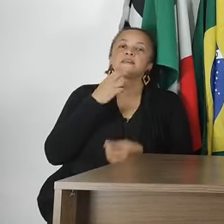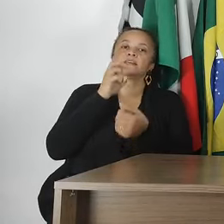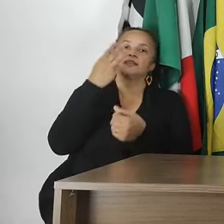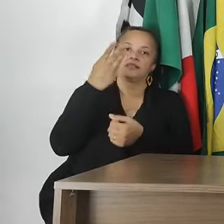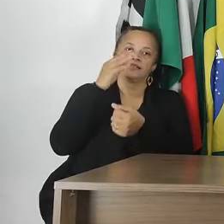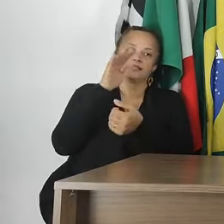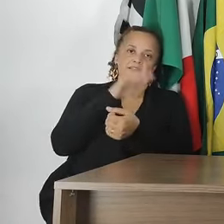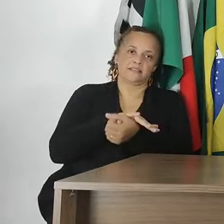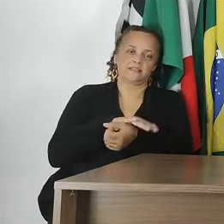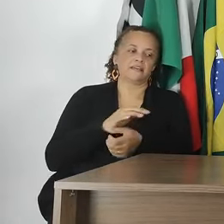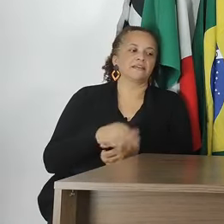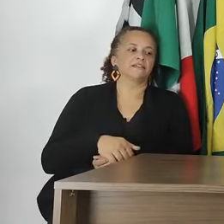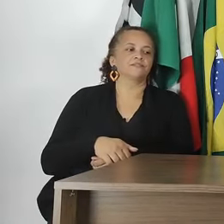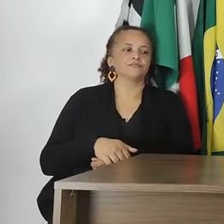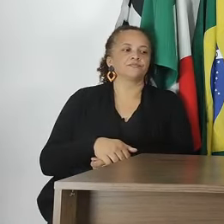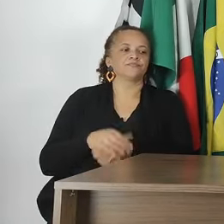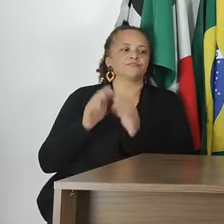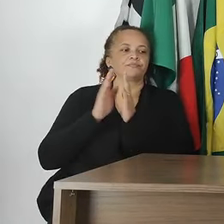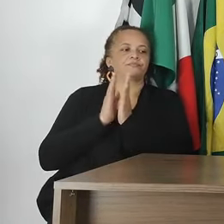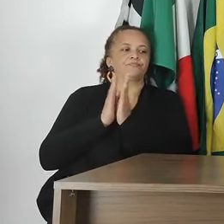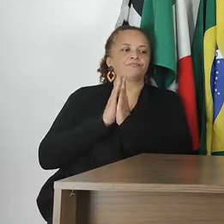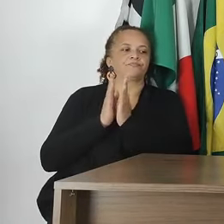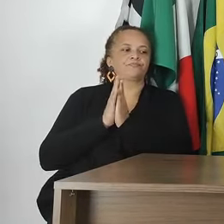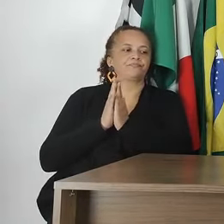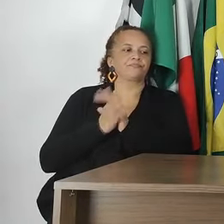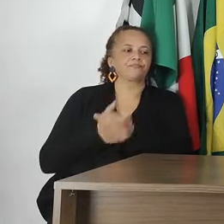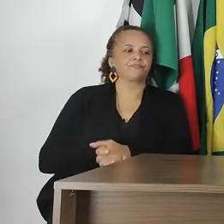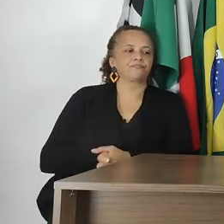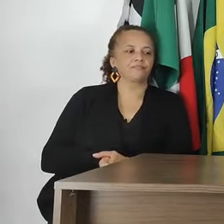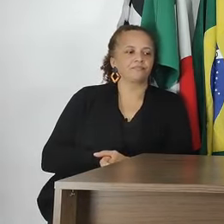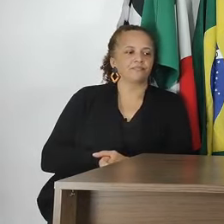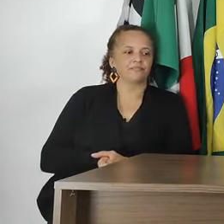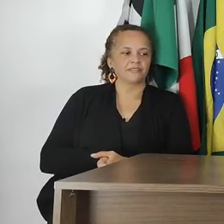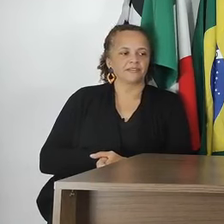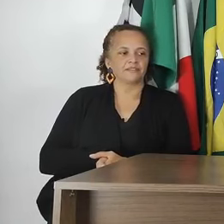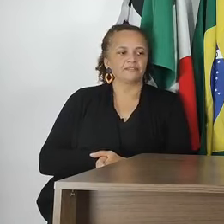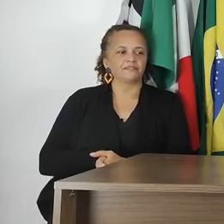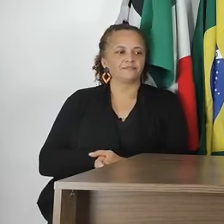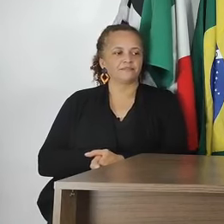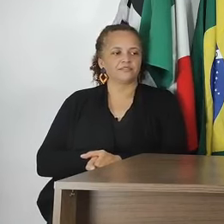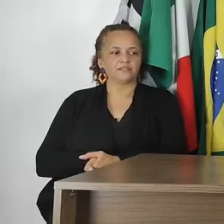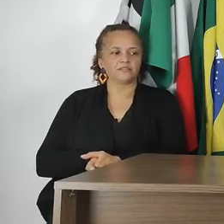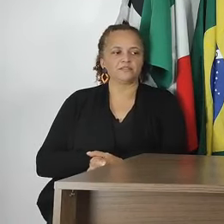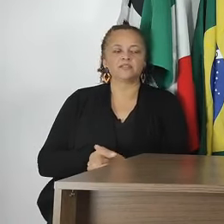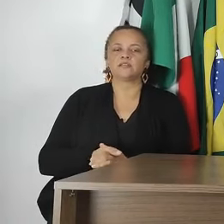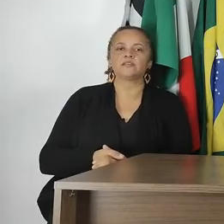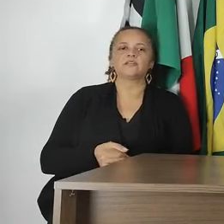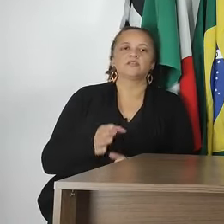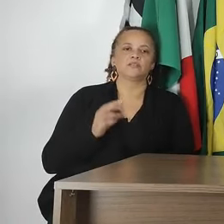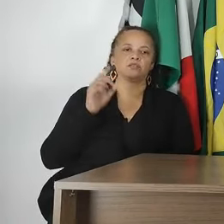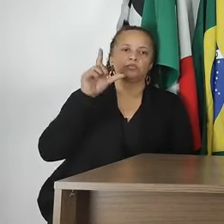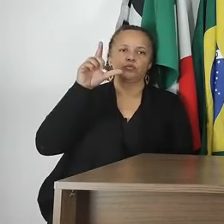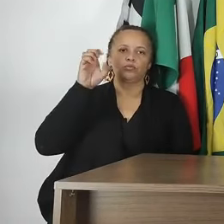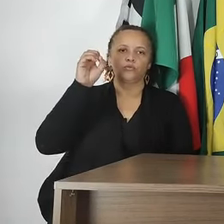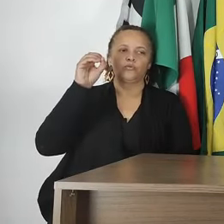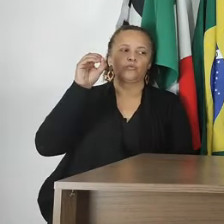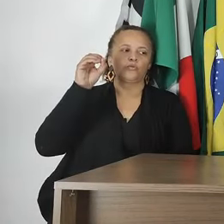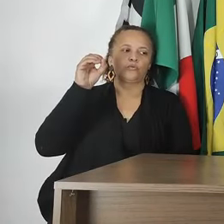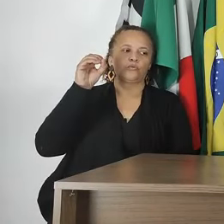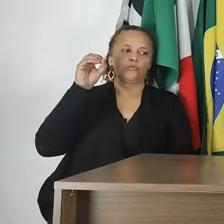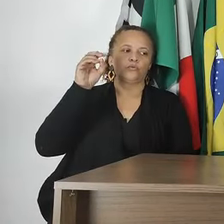aqui na igreja, orando. Todas as segunda, quartas e sextas-feiras, às 15 horas. Irmã Lourdes e irmã Cleusa aqui na